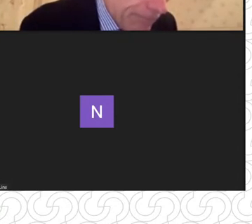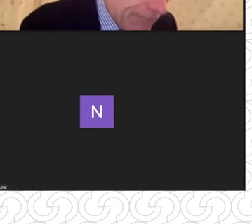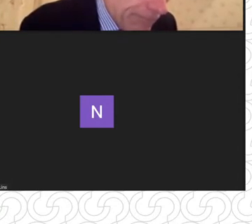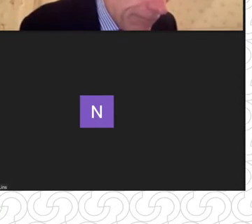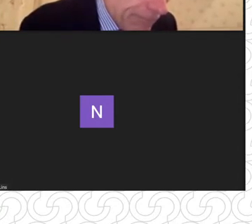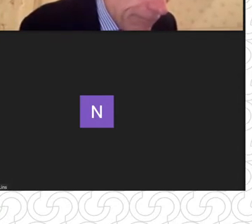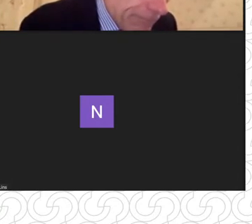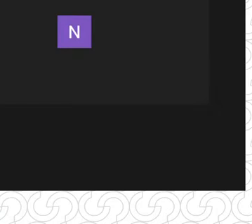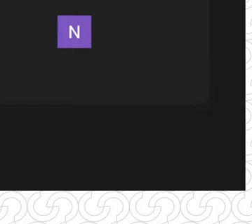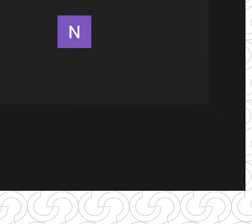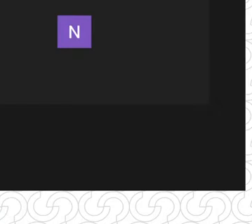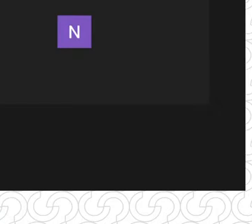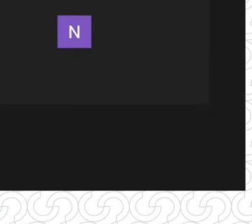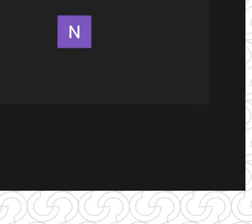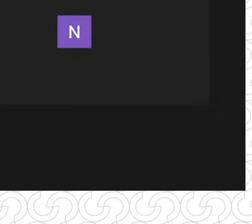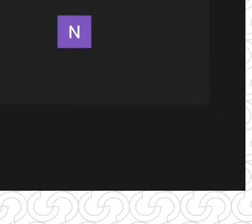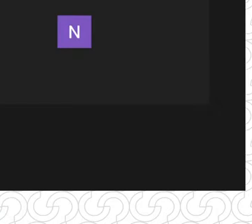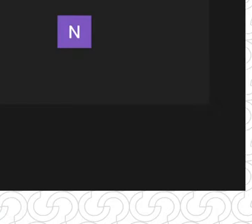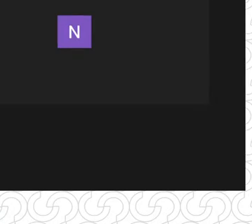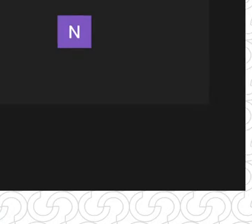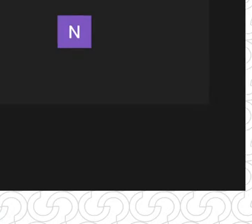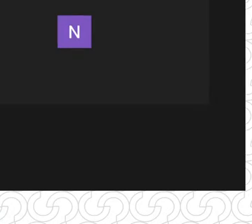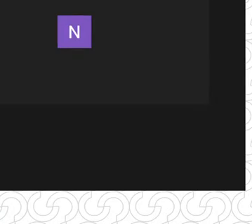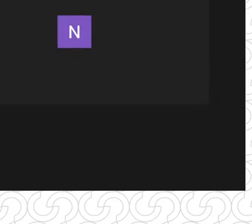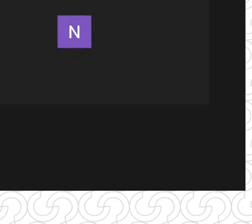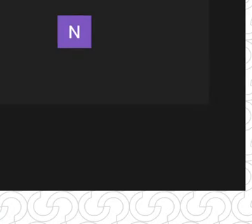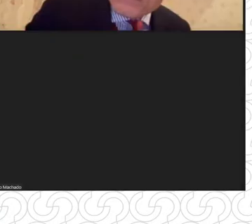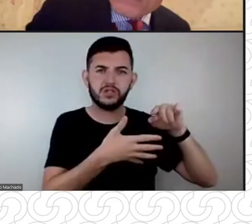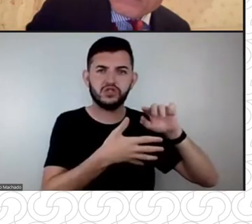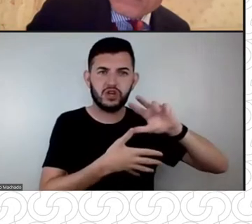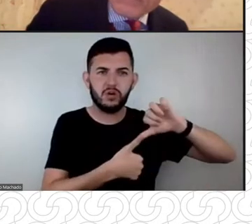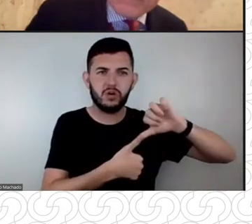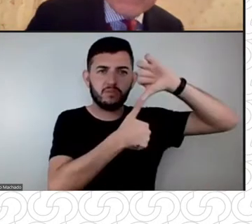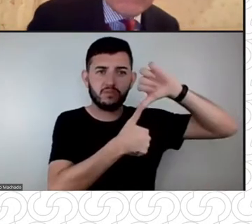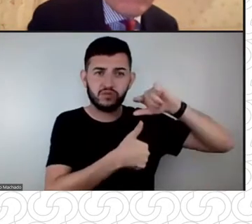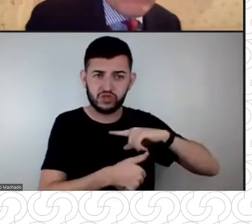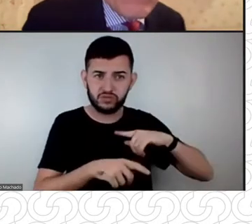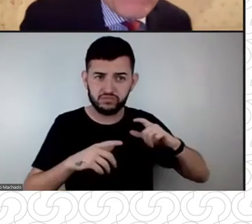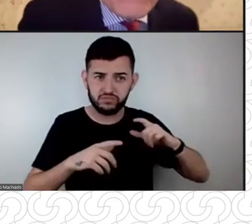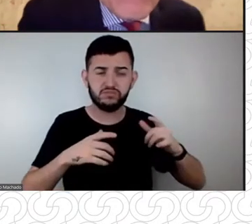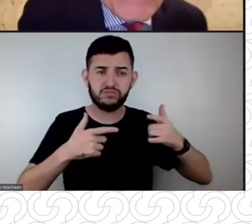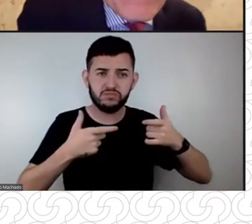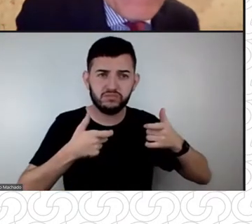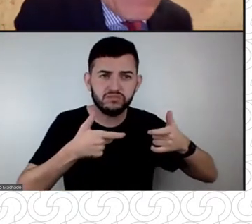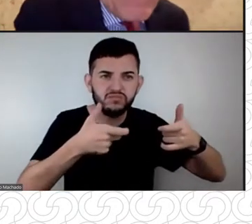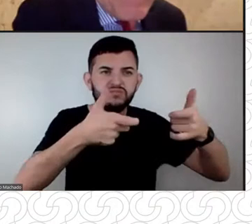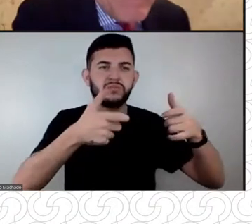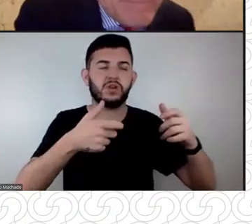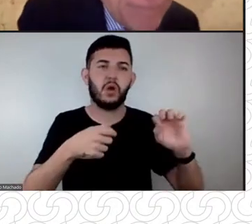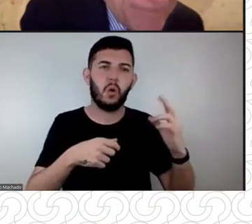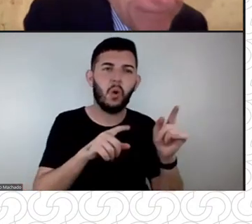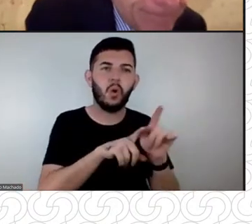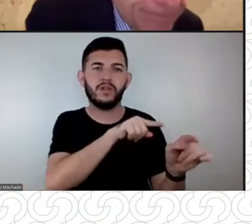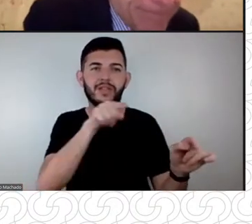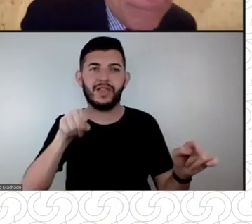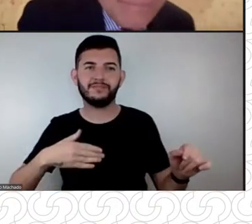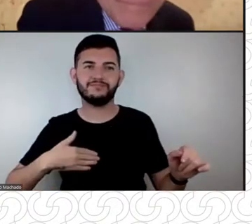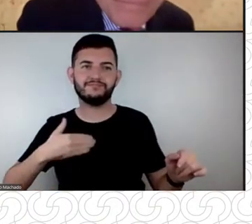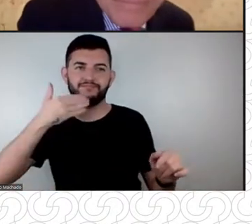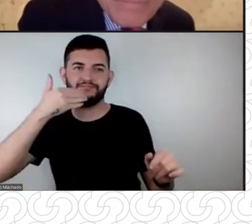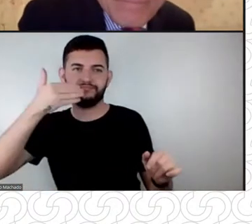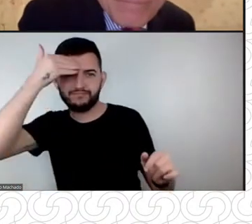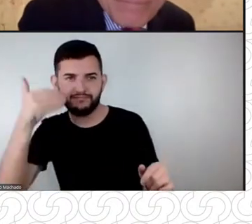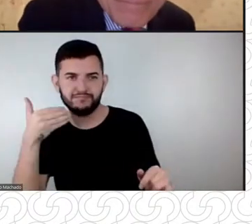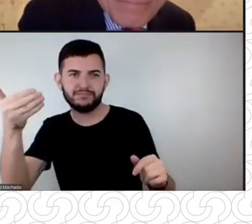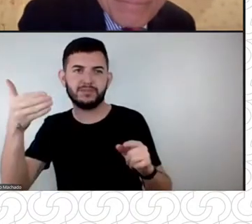depois a deposição, a Guerra ao Terror. Né? Obviamente, Saddam Hussein é um ditador, isso não se discute. No entanto, houve uma invasão de um país que nada tinha a ver